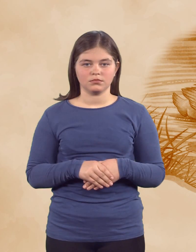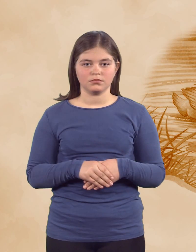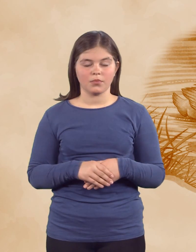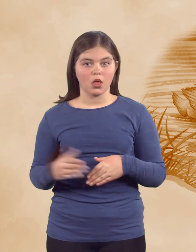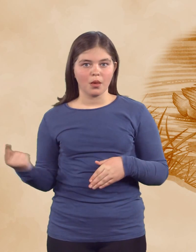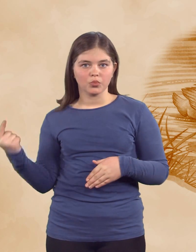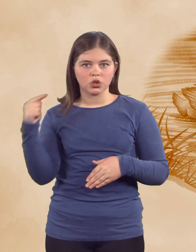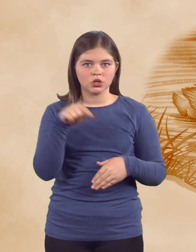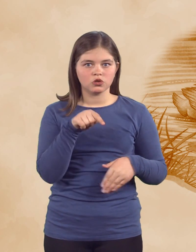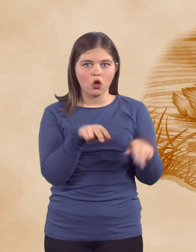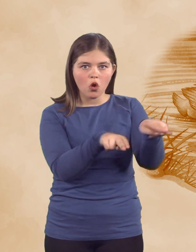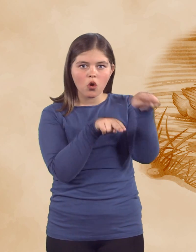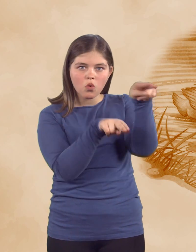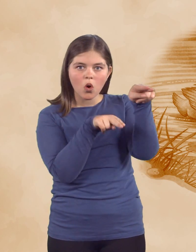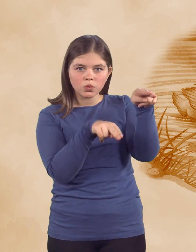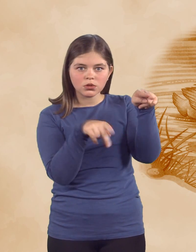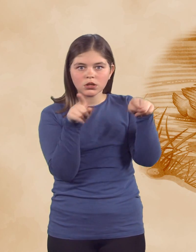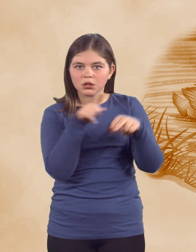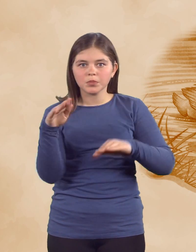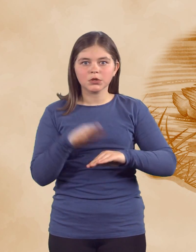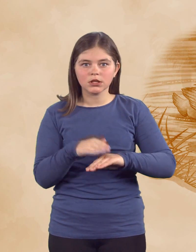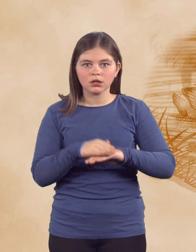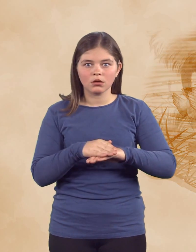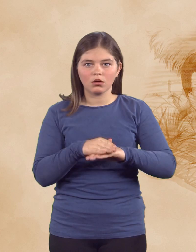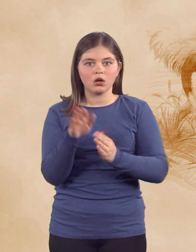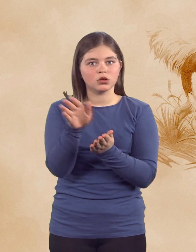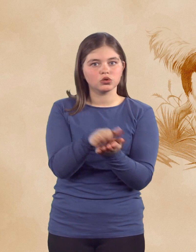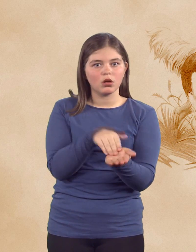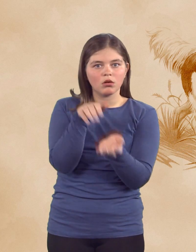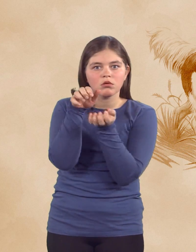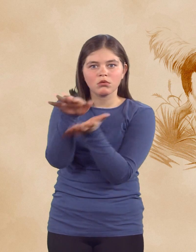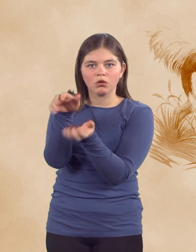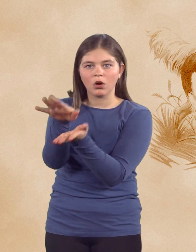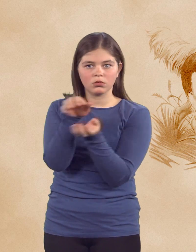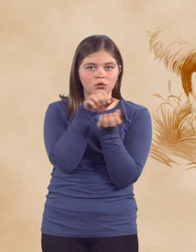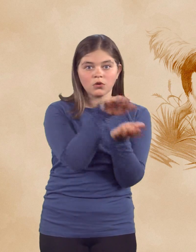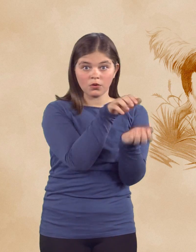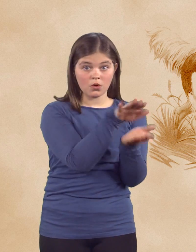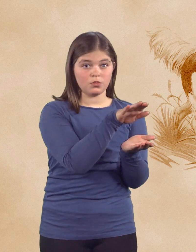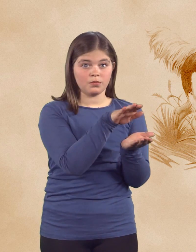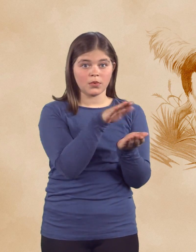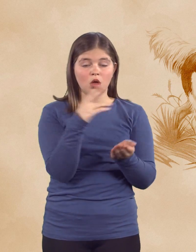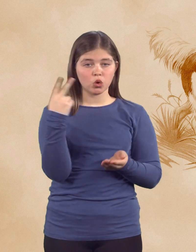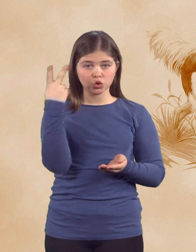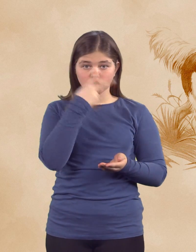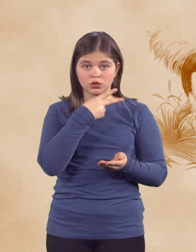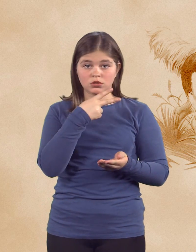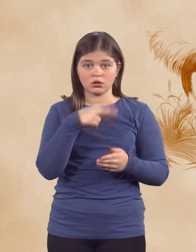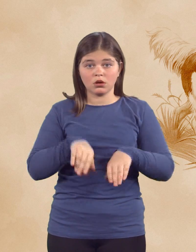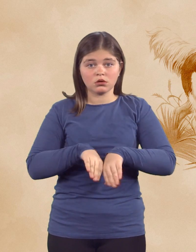Prišli so lovci s puškami in psi, ter začeli streljati v trsje. Grdi raček